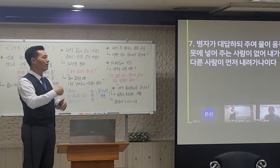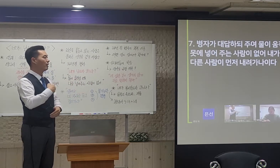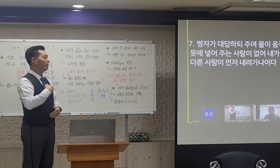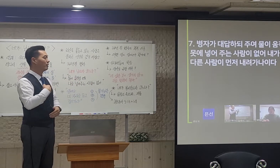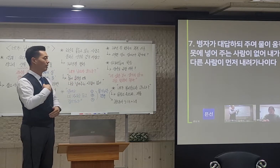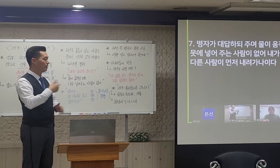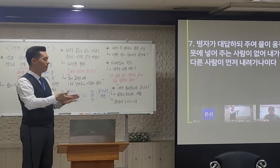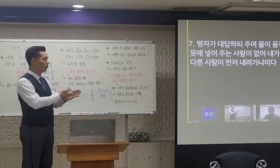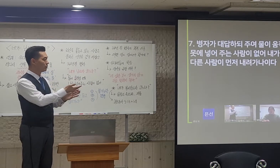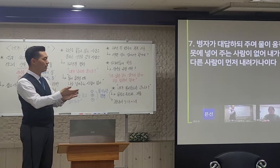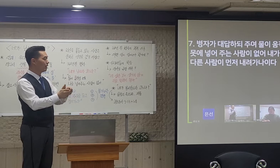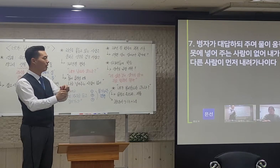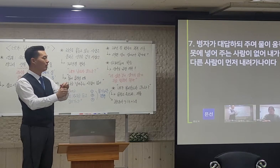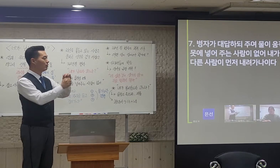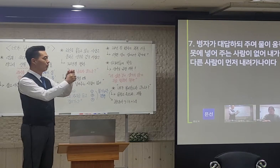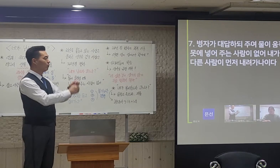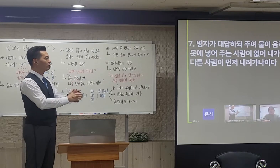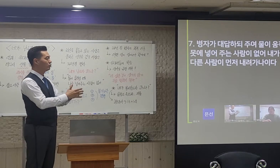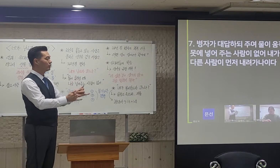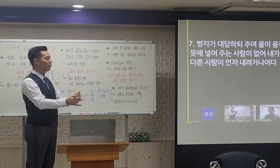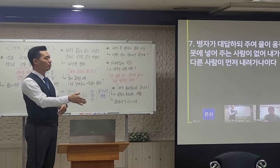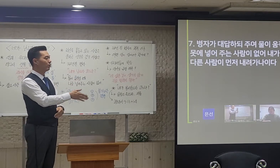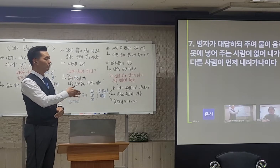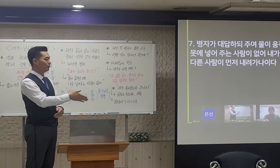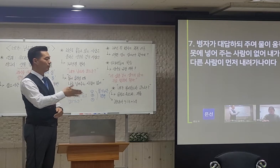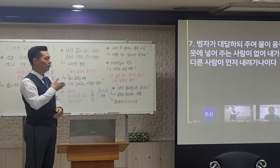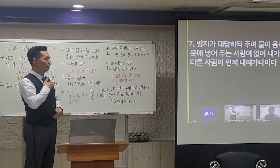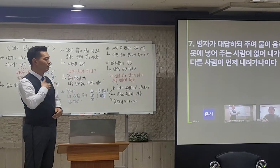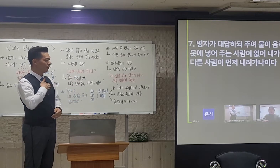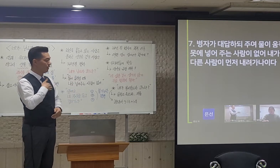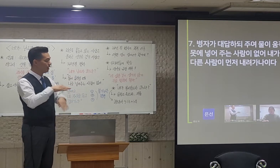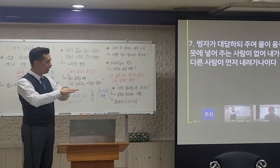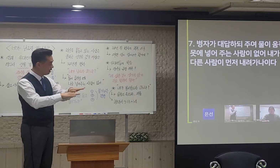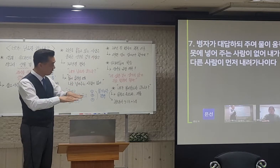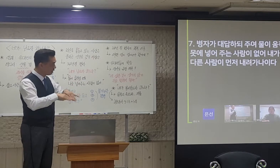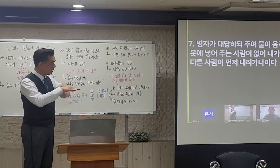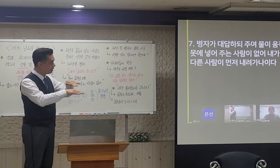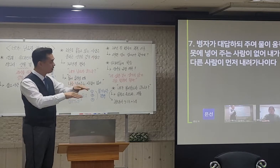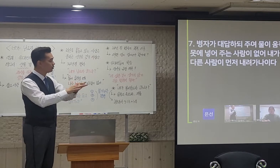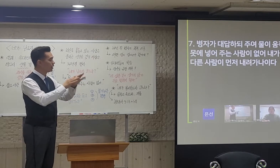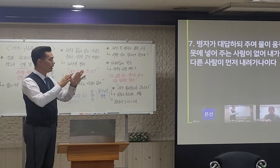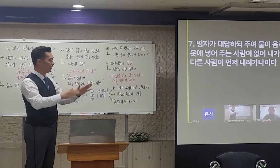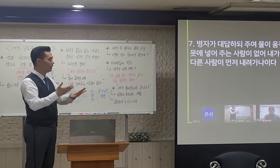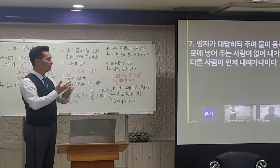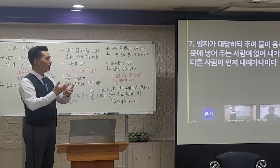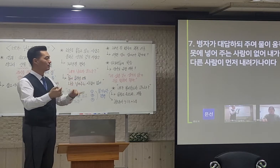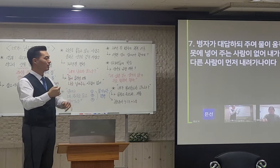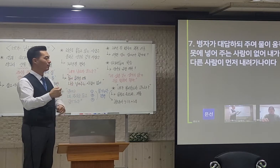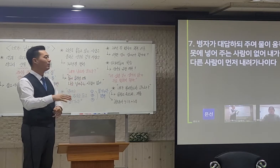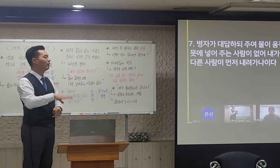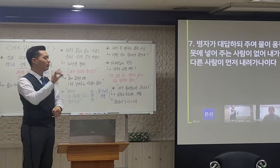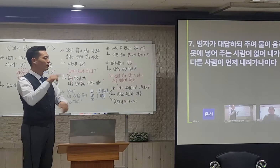때에 나를 못에 넣어주는 사람이 없어 내가 가는 동안에 다른 사람이